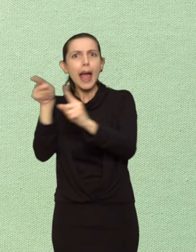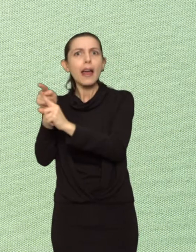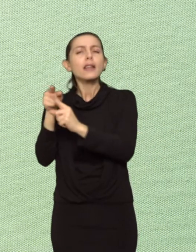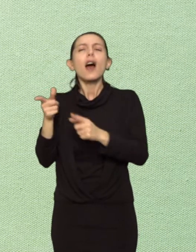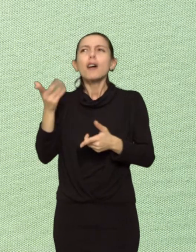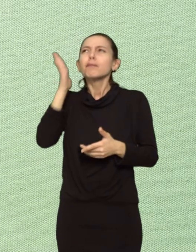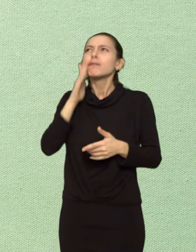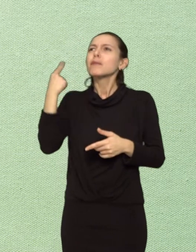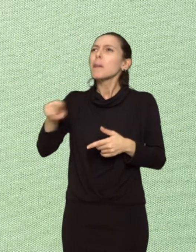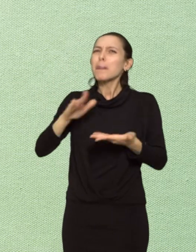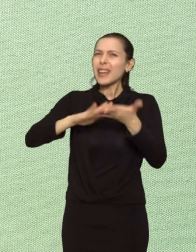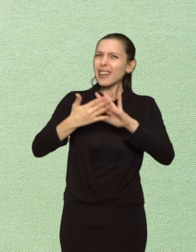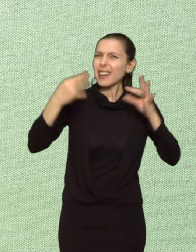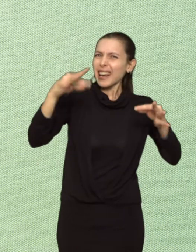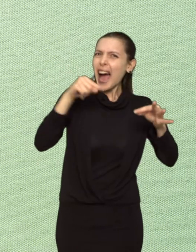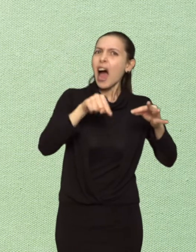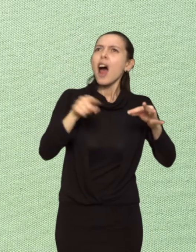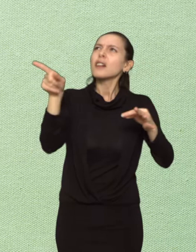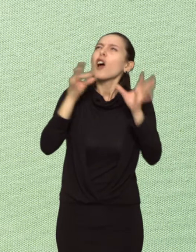te questa carta fondamentale?